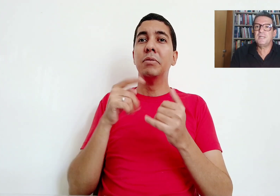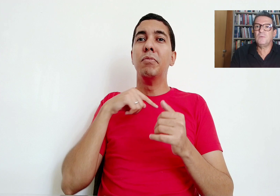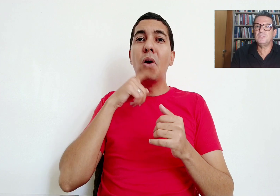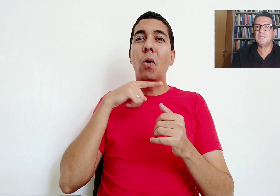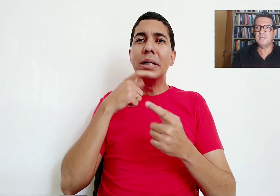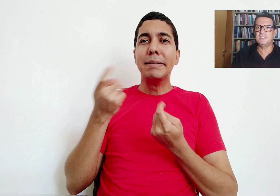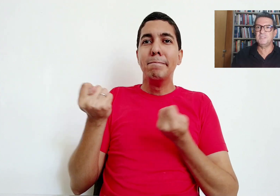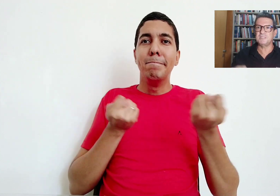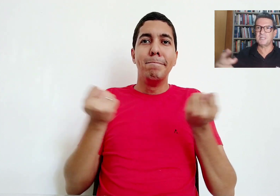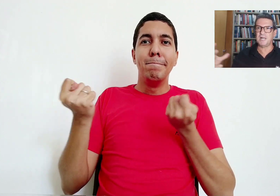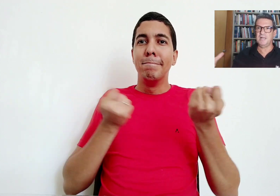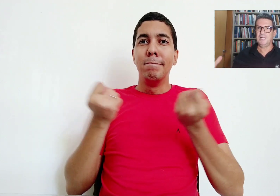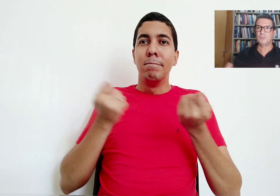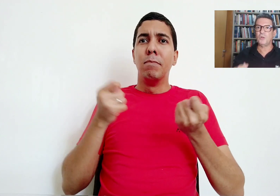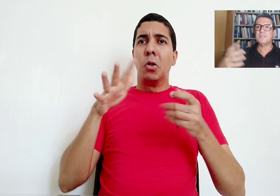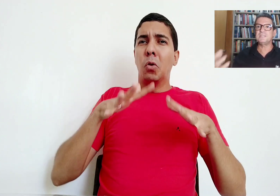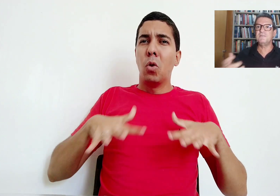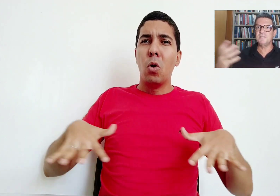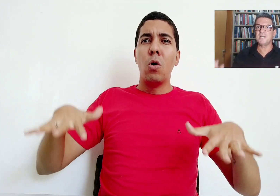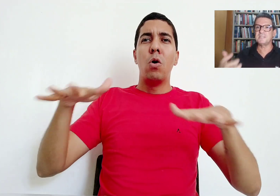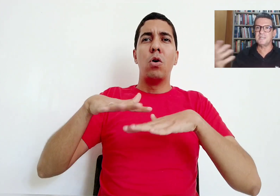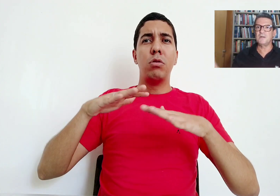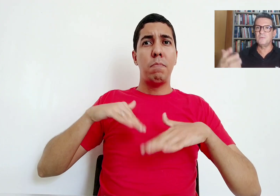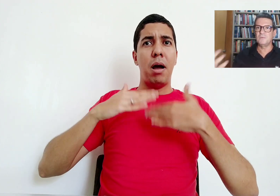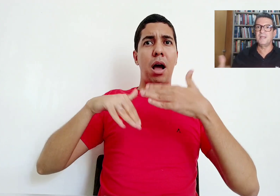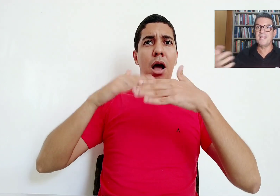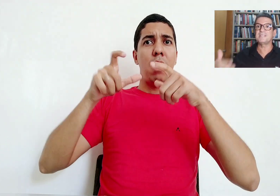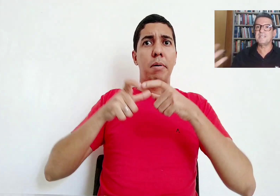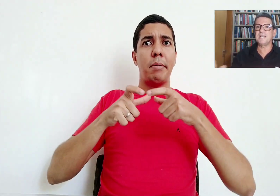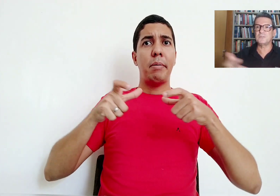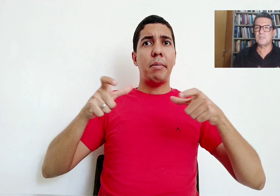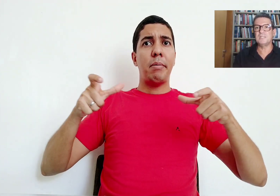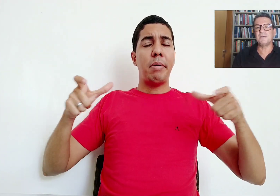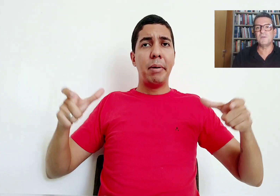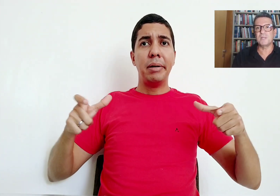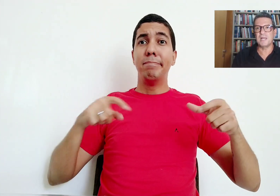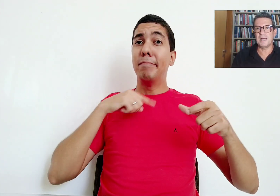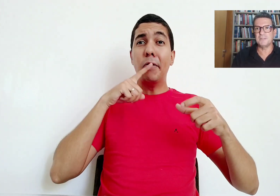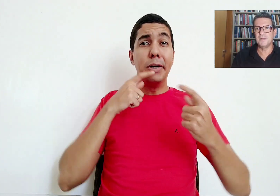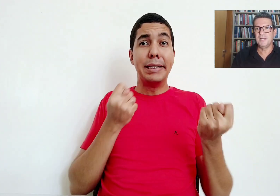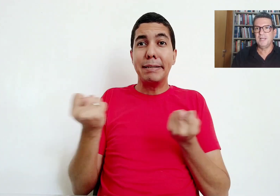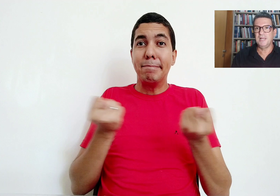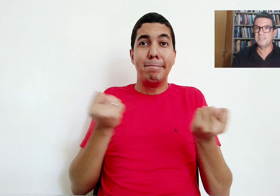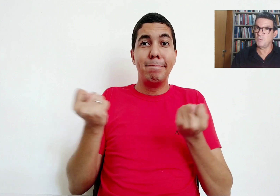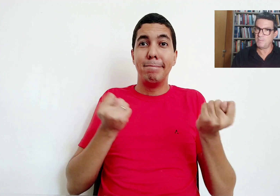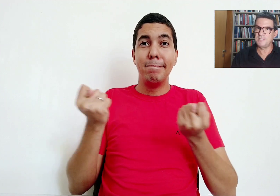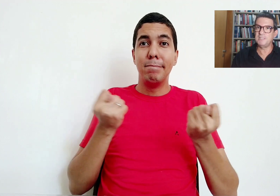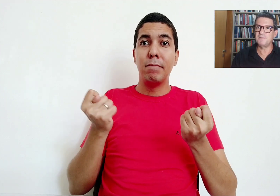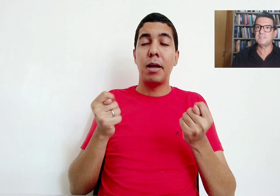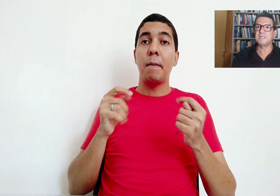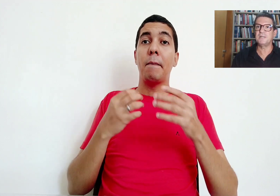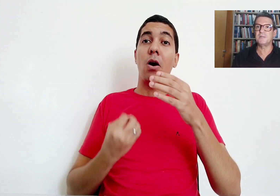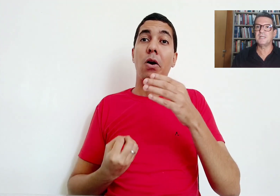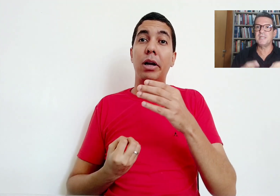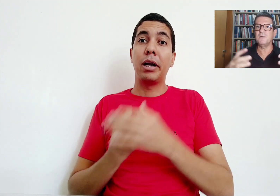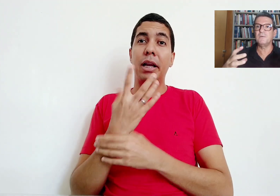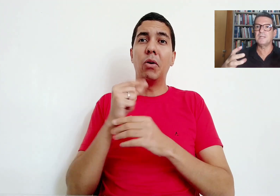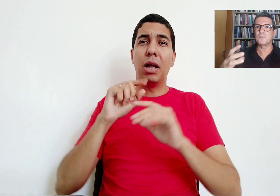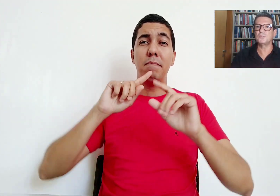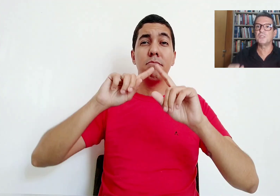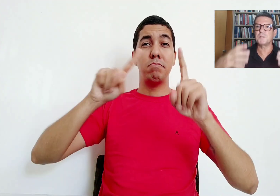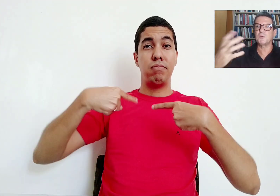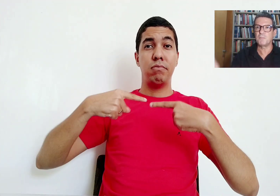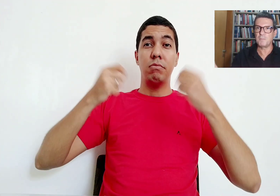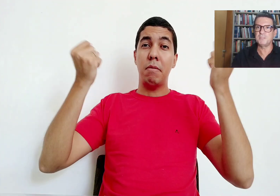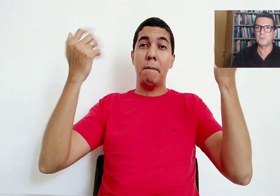feiticeiros, sem conseguir administrar toda a civilização em excesso que eles haviam criado, eles, como aprendizes de feiticeiro, criam